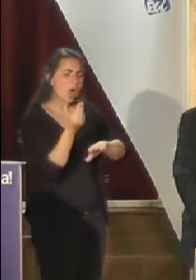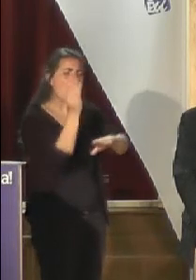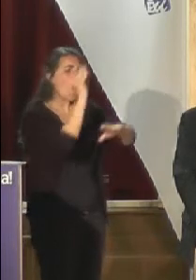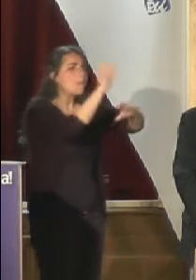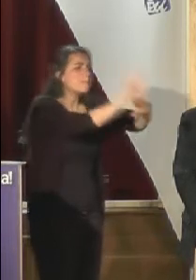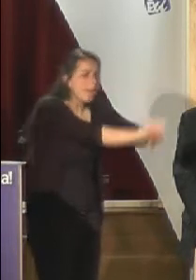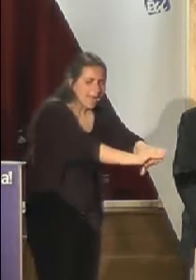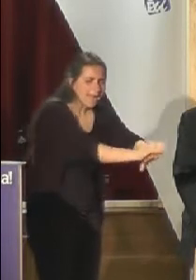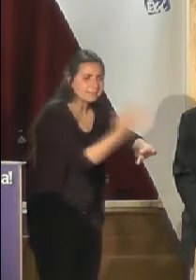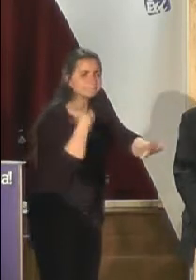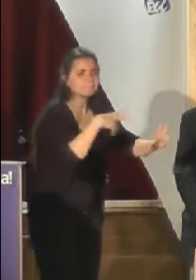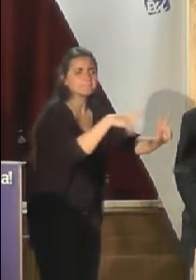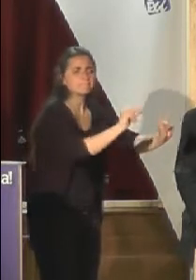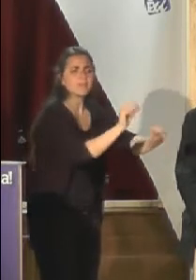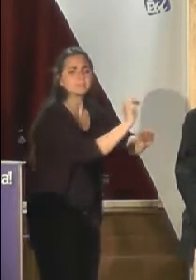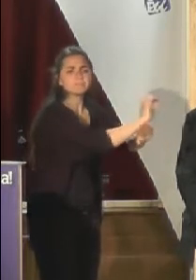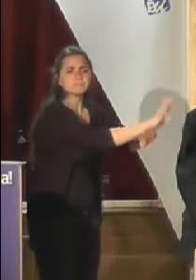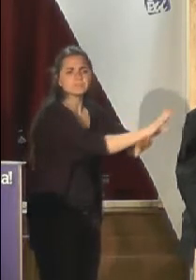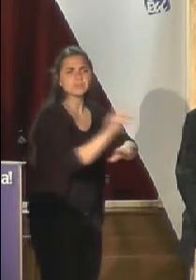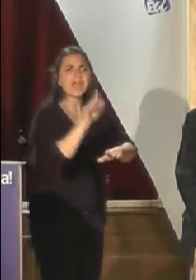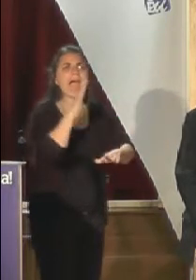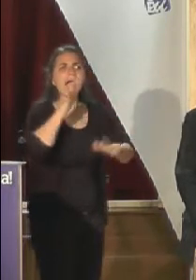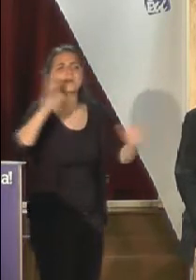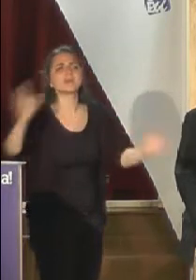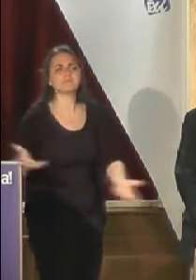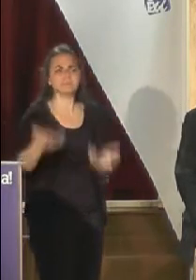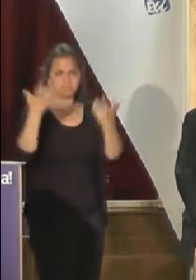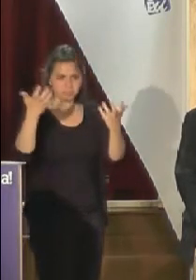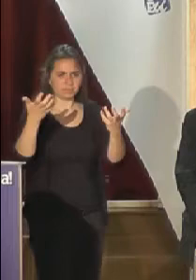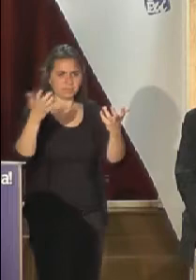restauración borbónica esta, e poidamos ser cidadáns.